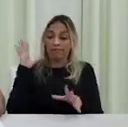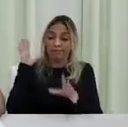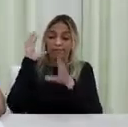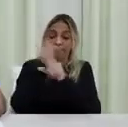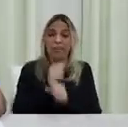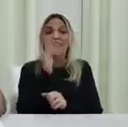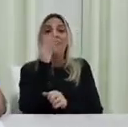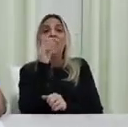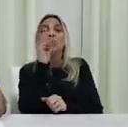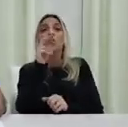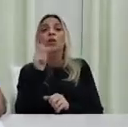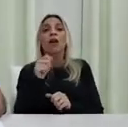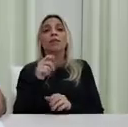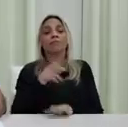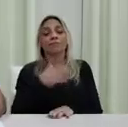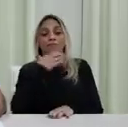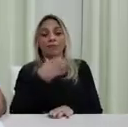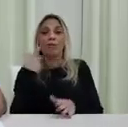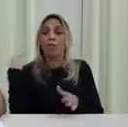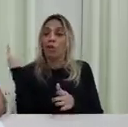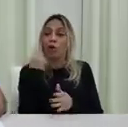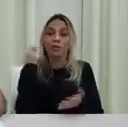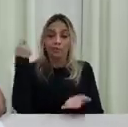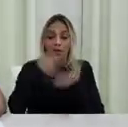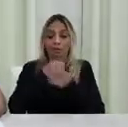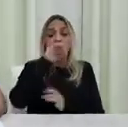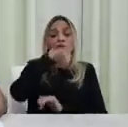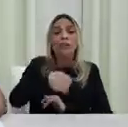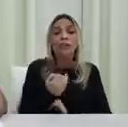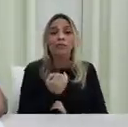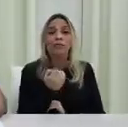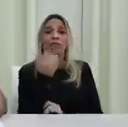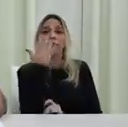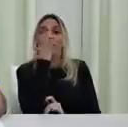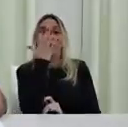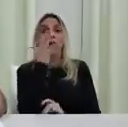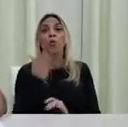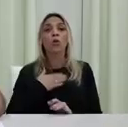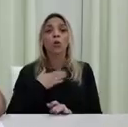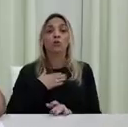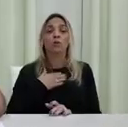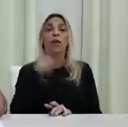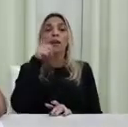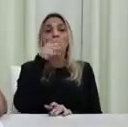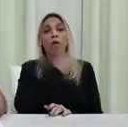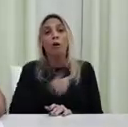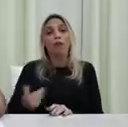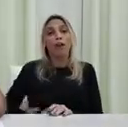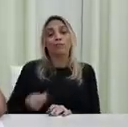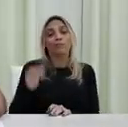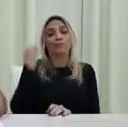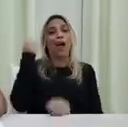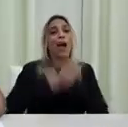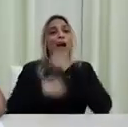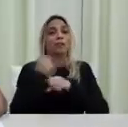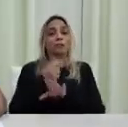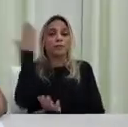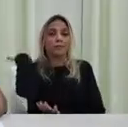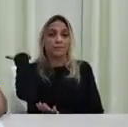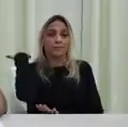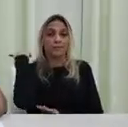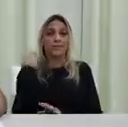de dezembro, nós pagamos em janeiro e fevereiro. Não é da nossa conta, é do governo anterior. Então